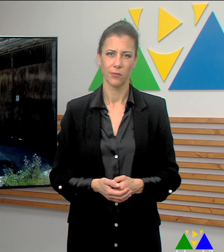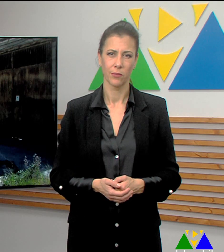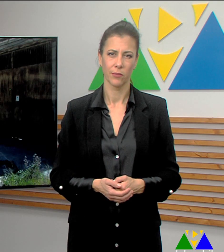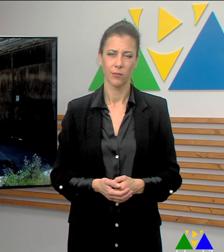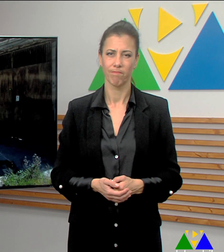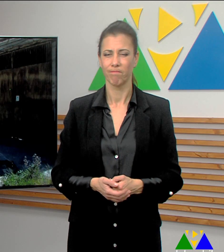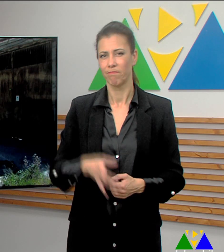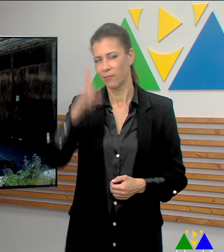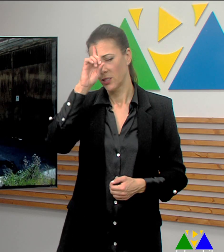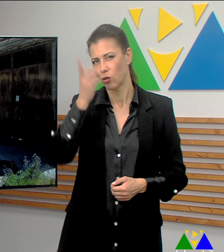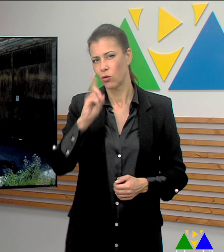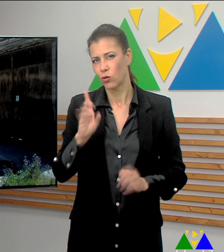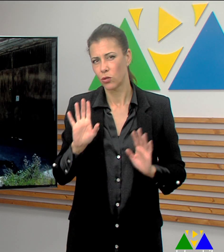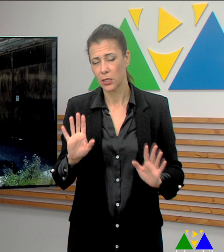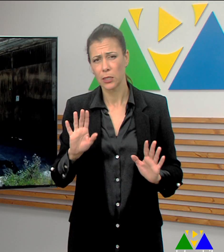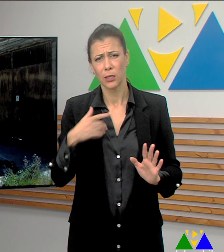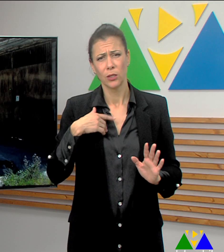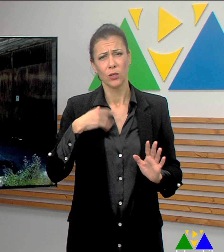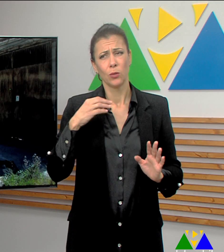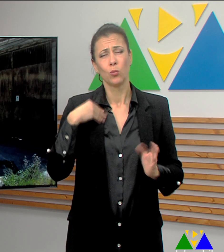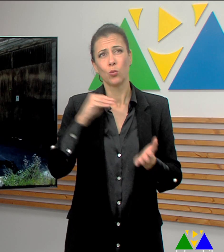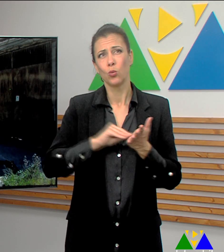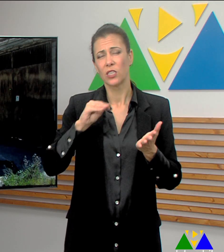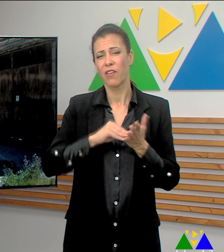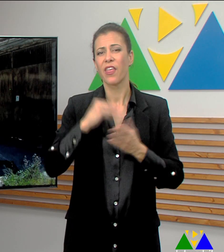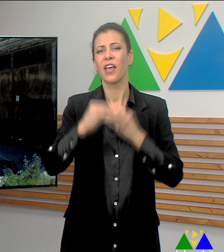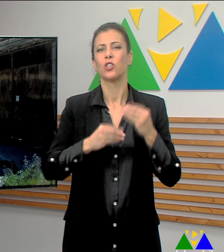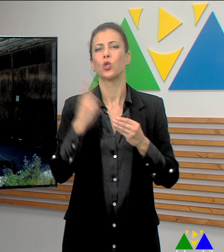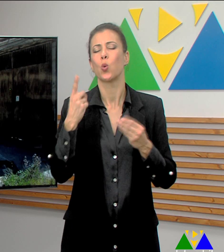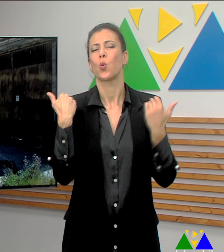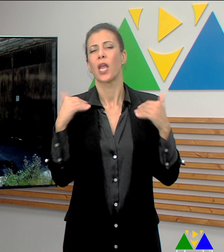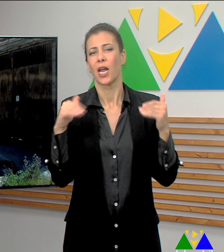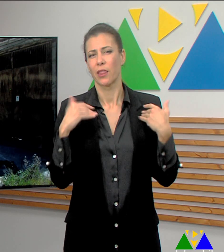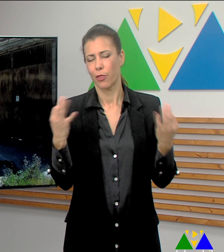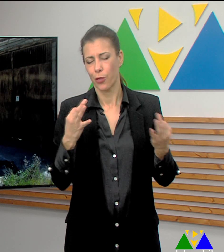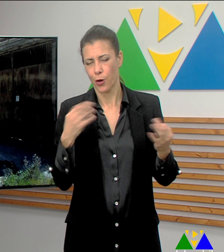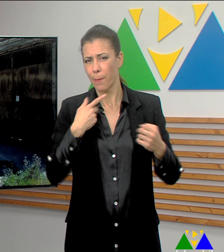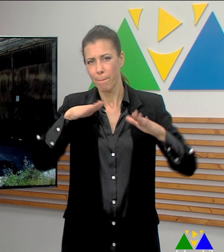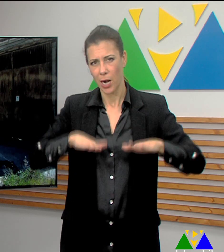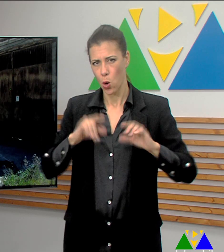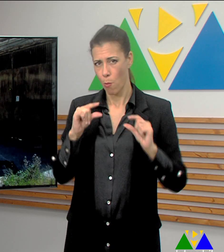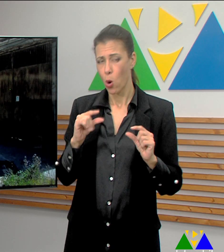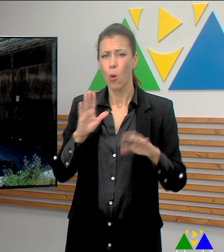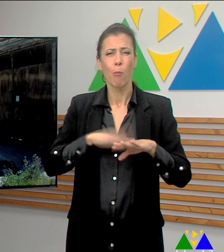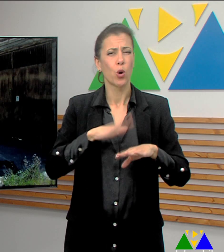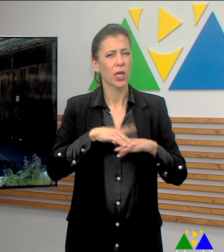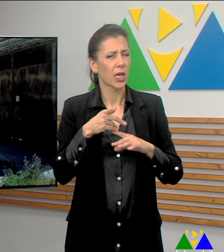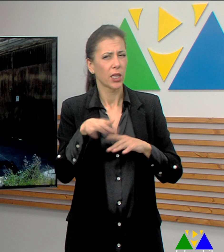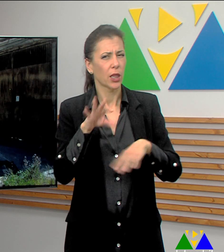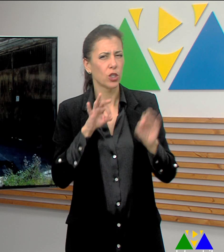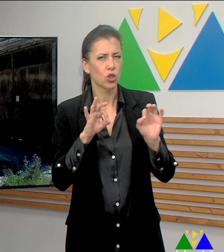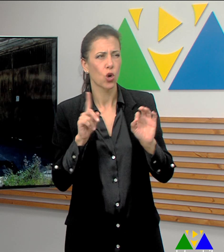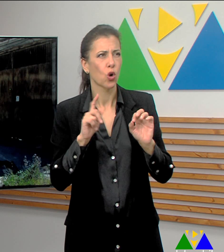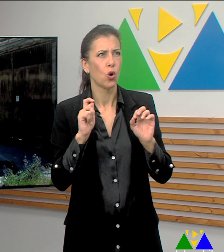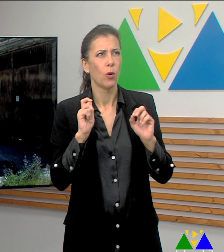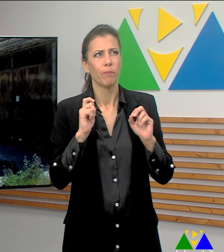No sé, quizás deberíamos hacer el ejercicio que hemos hecho en algunos programas de pararnos un poco y pensar por qué todo este tipo de edificios pues no se ponen en valor. Yo